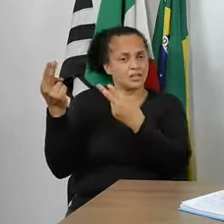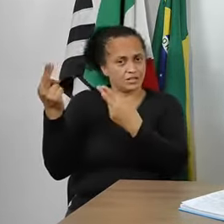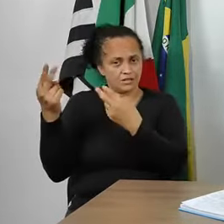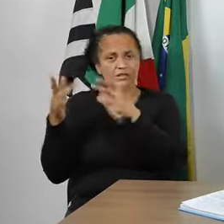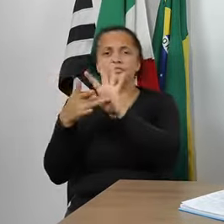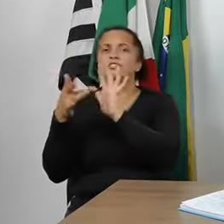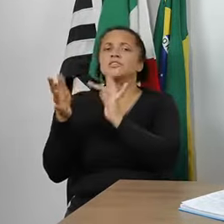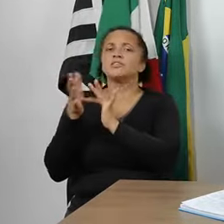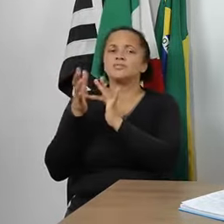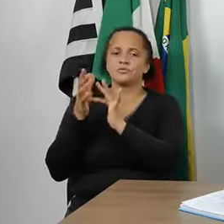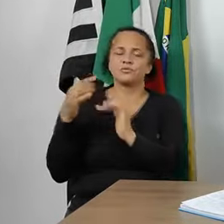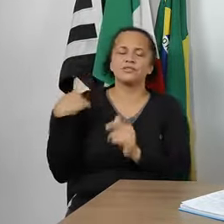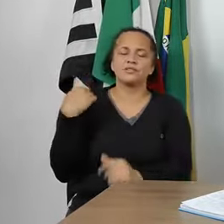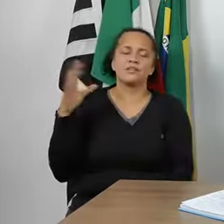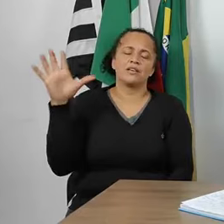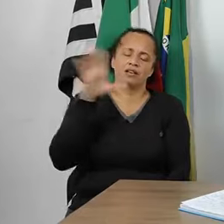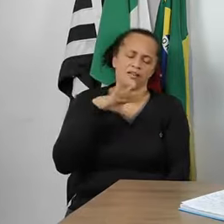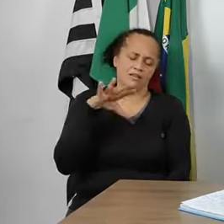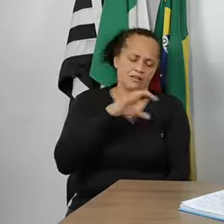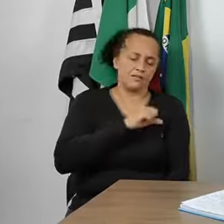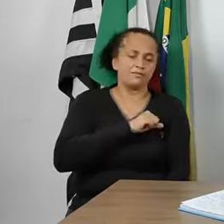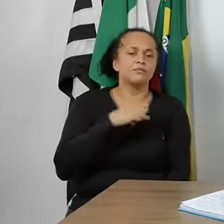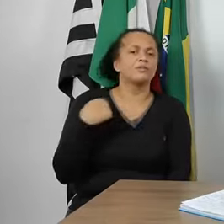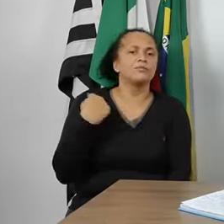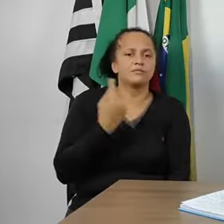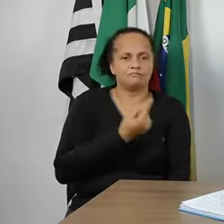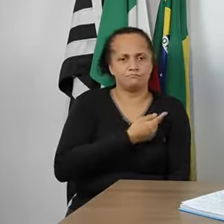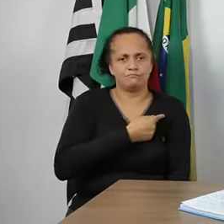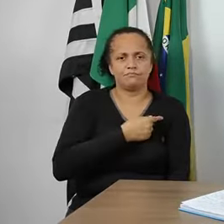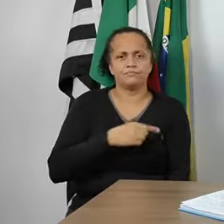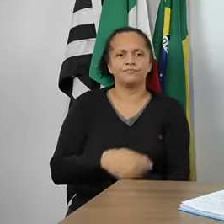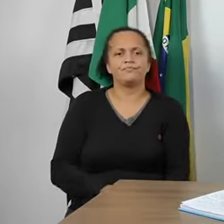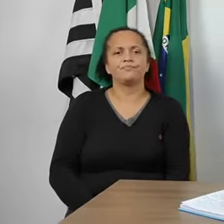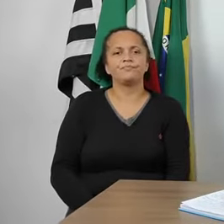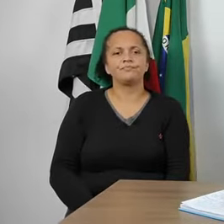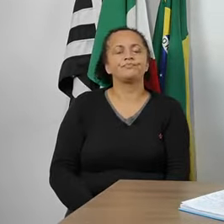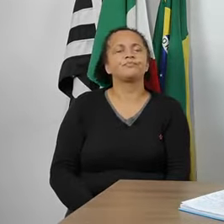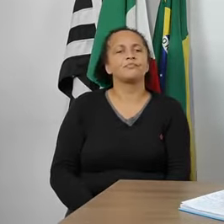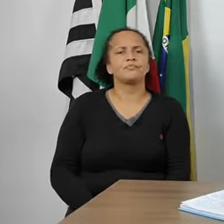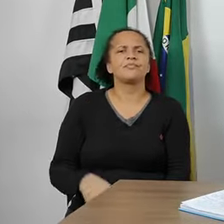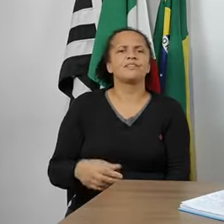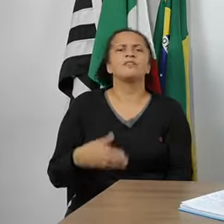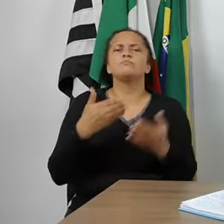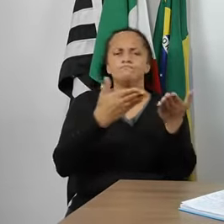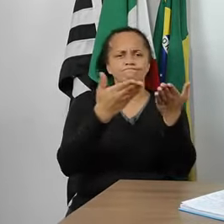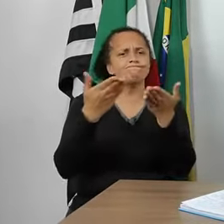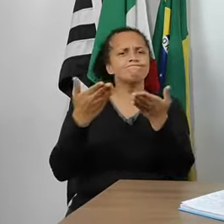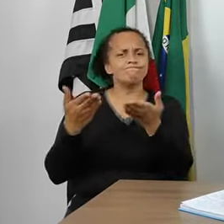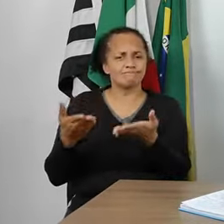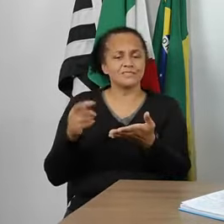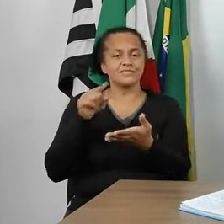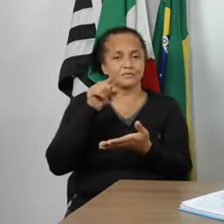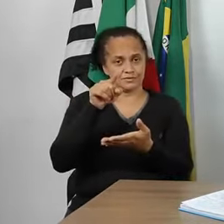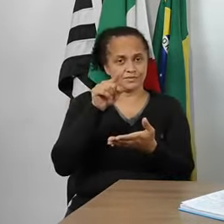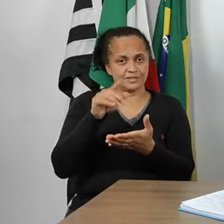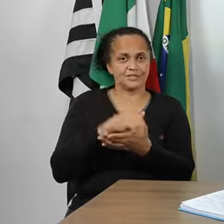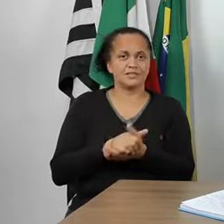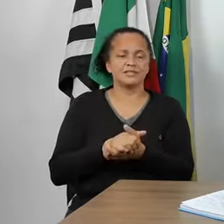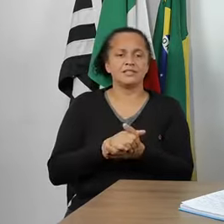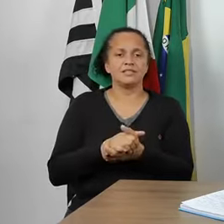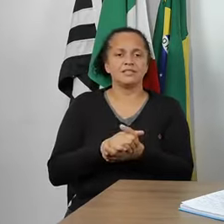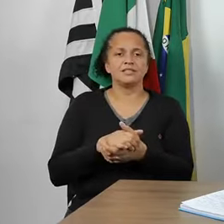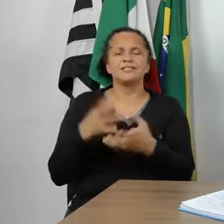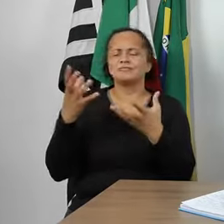por aquele irmão, pelo próximo. Então, eu quero convidar você, eu quero poder de